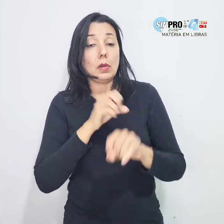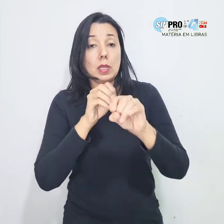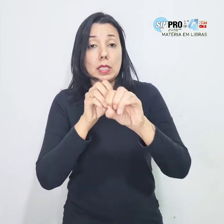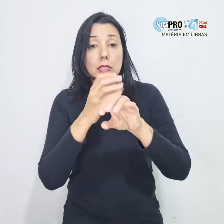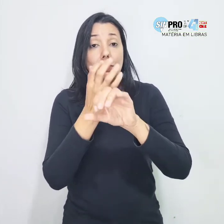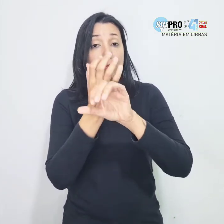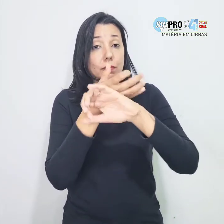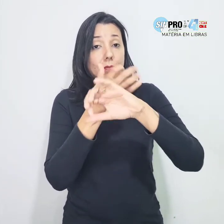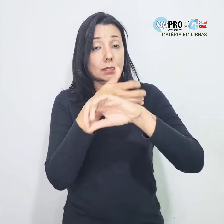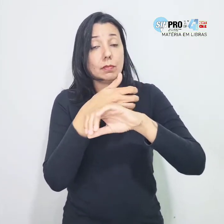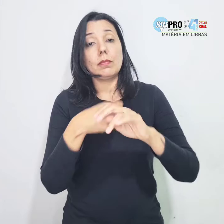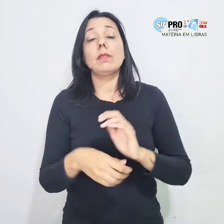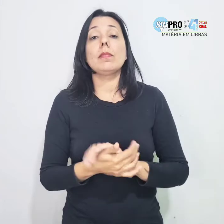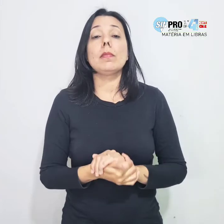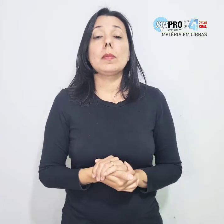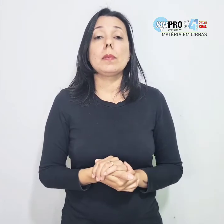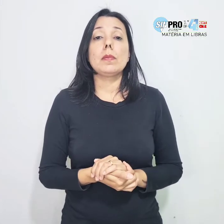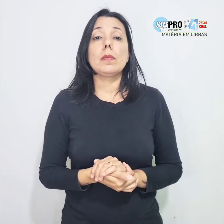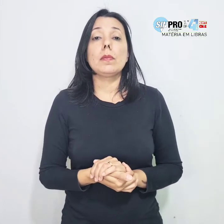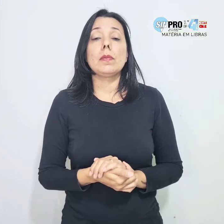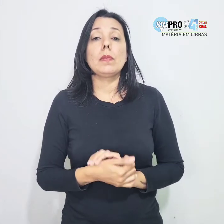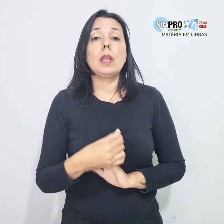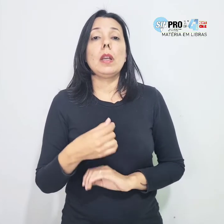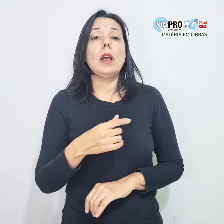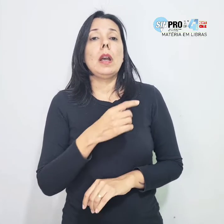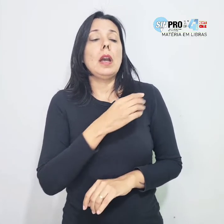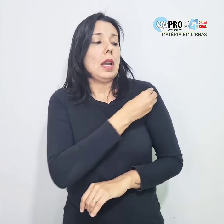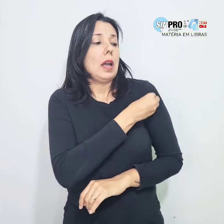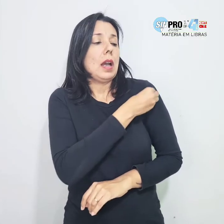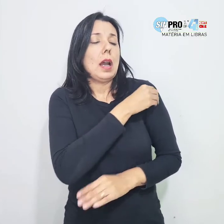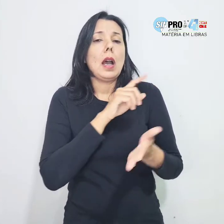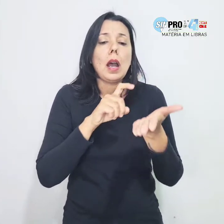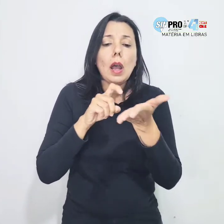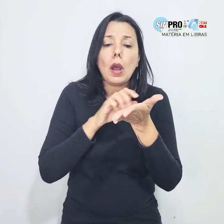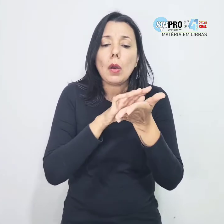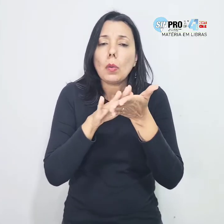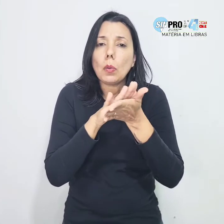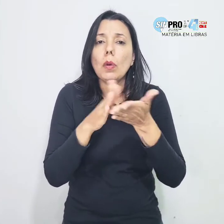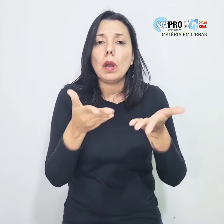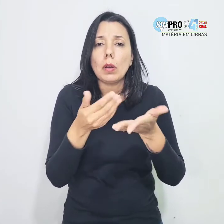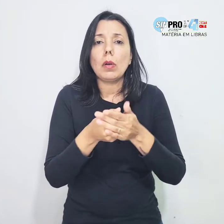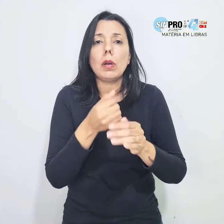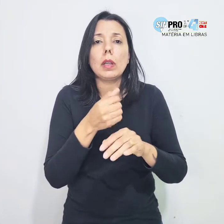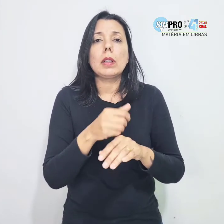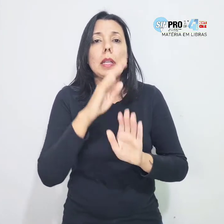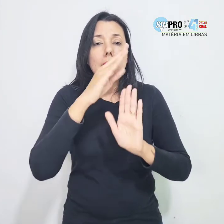online. Álcool gel e máscaras agora são parte da lista de material escolar.